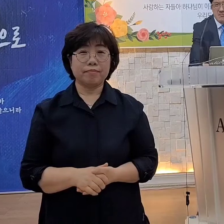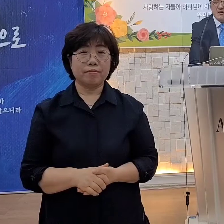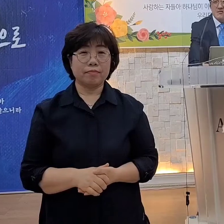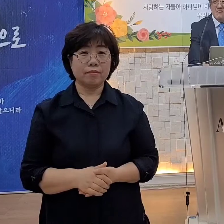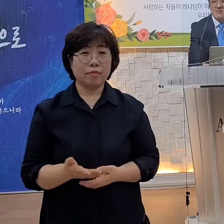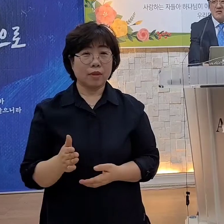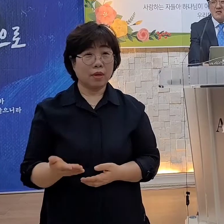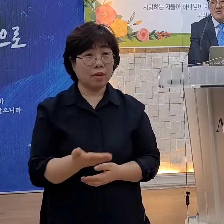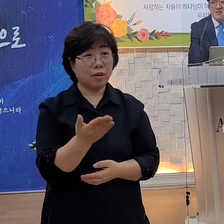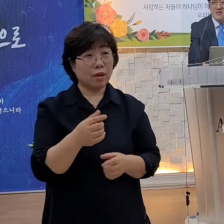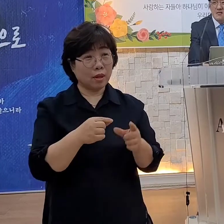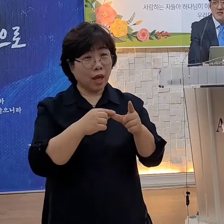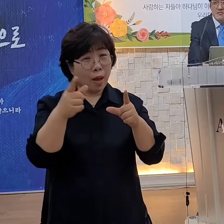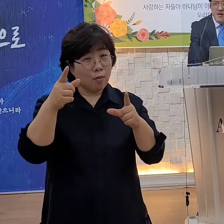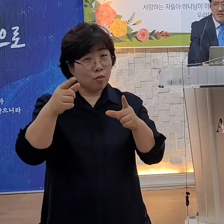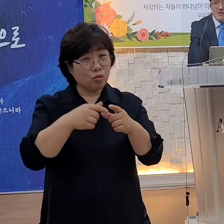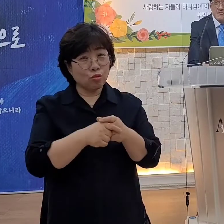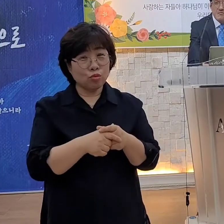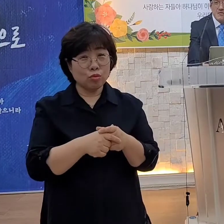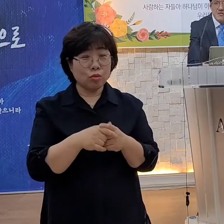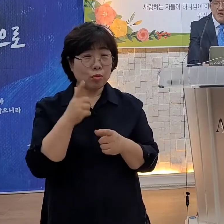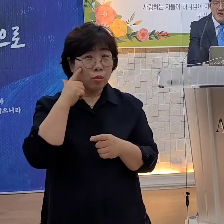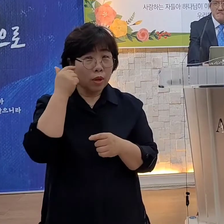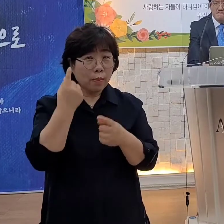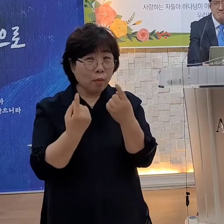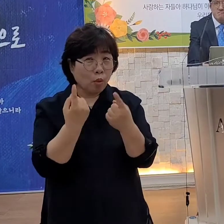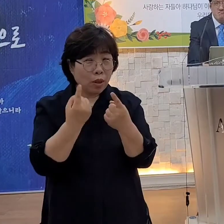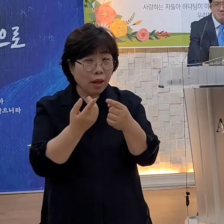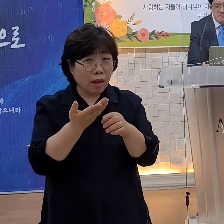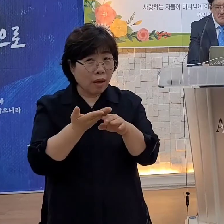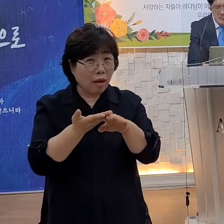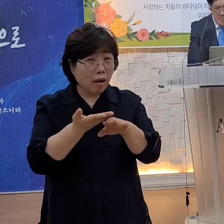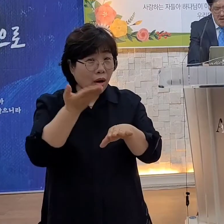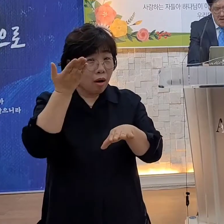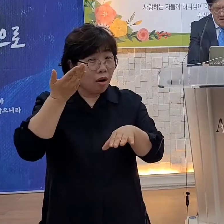여기 대부분 다 저보다 인생을 많이 사신 분들인데,